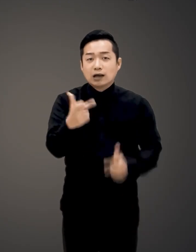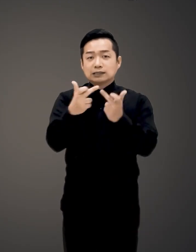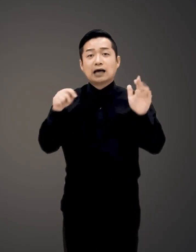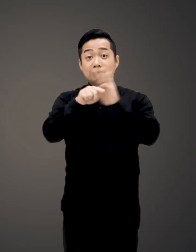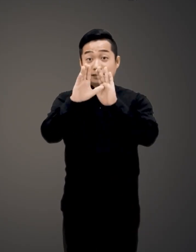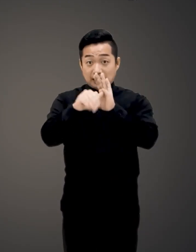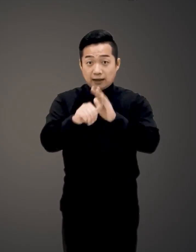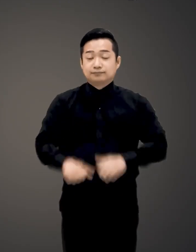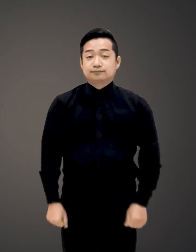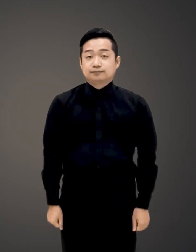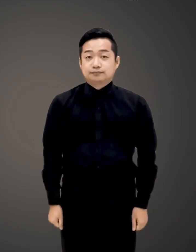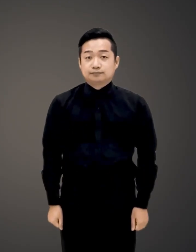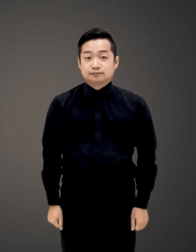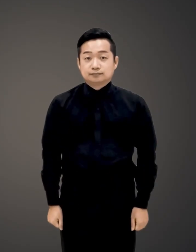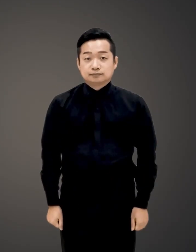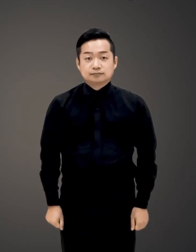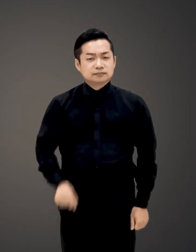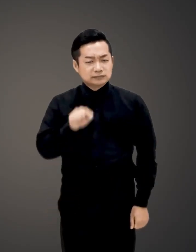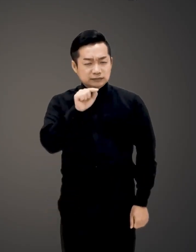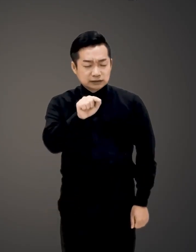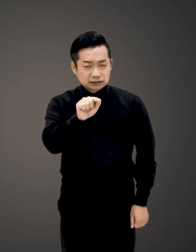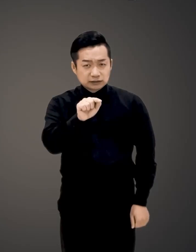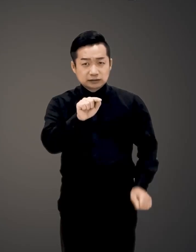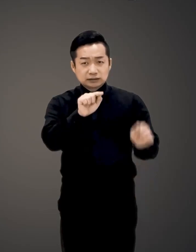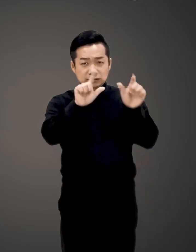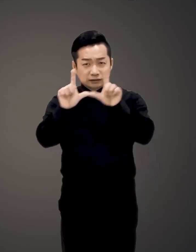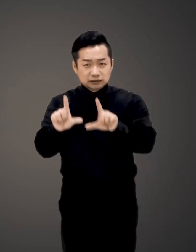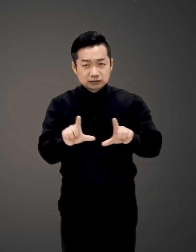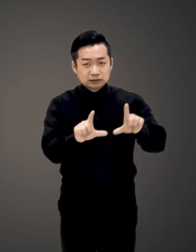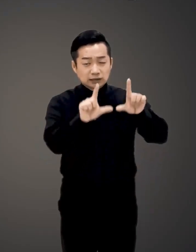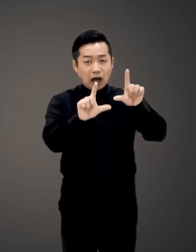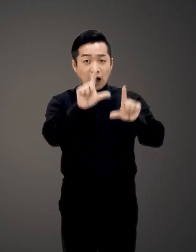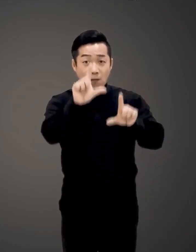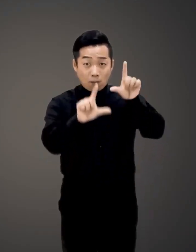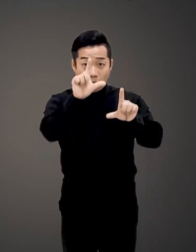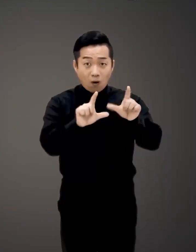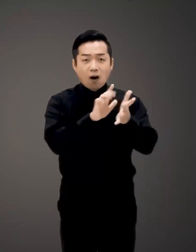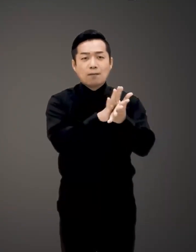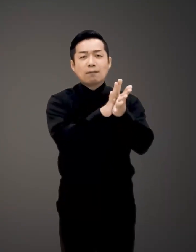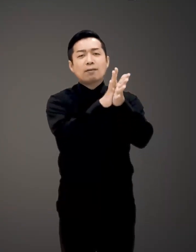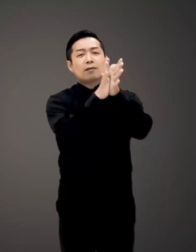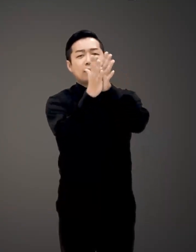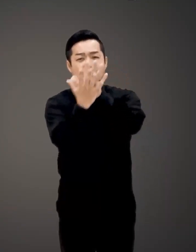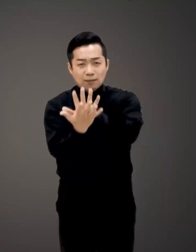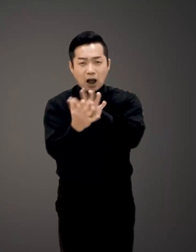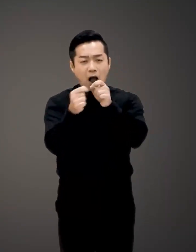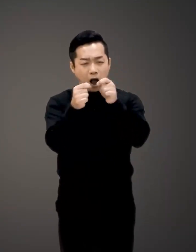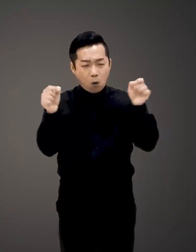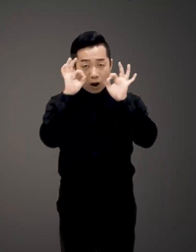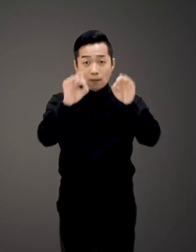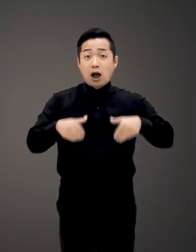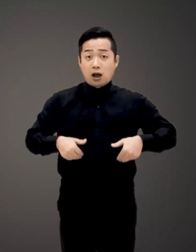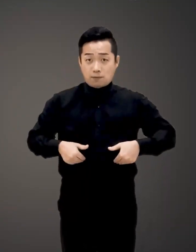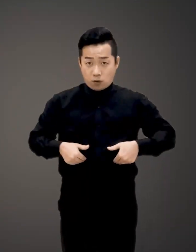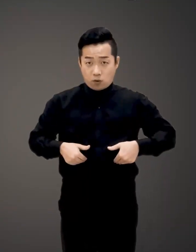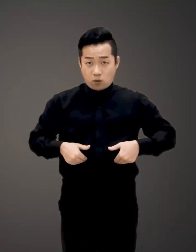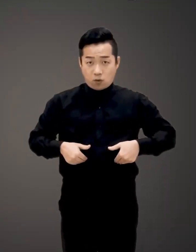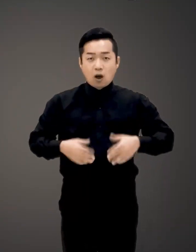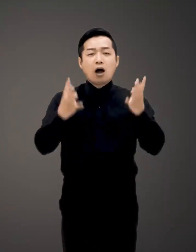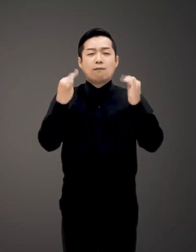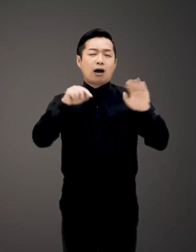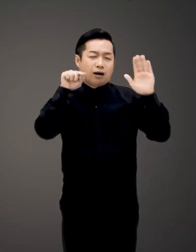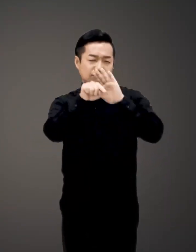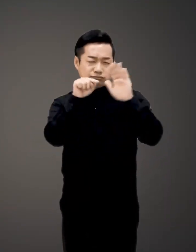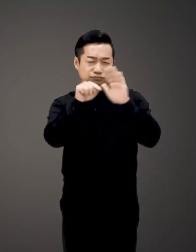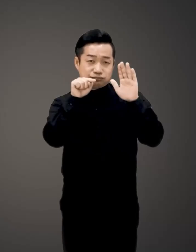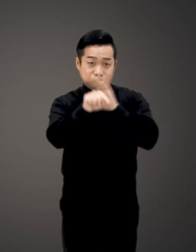식물원이나 혹은 산 이런 데 갔을 때에는 그 생물의 변화하는 모습을 오랫동안 계속 봐야 되기 때문에